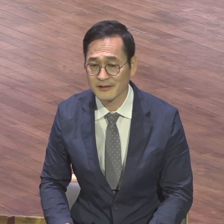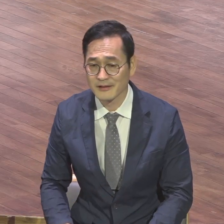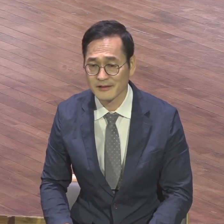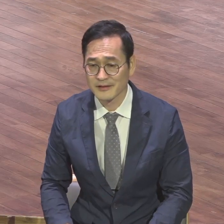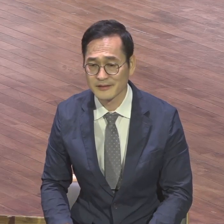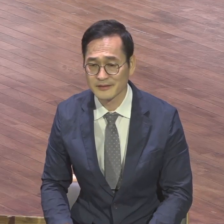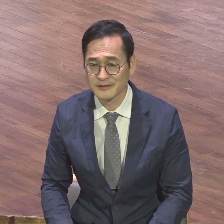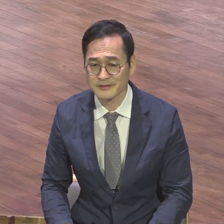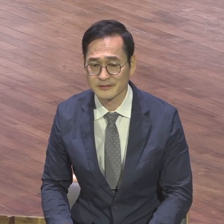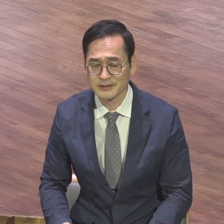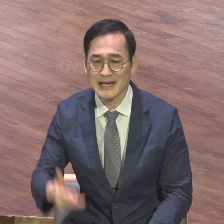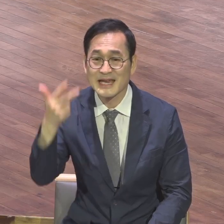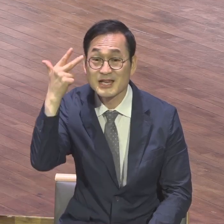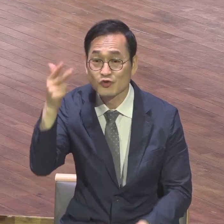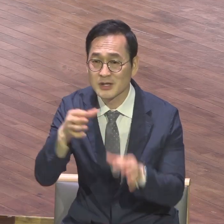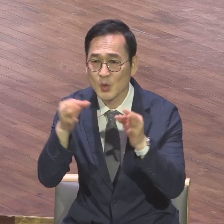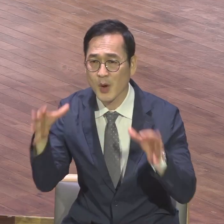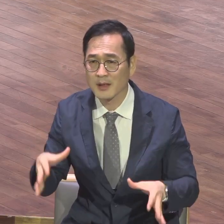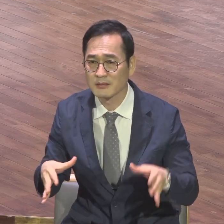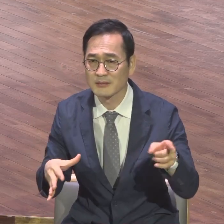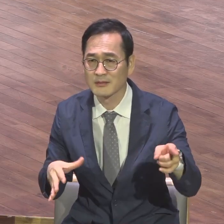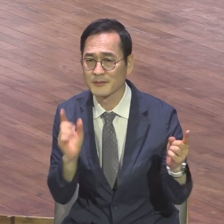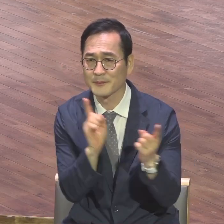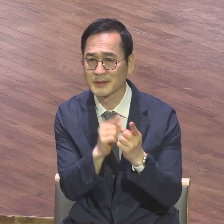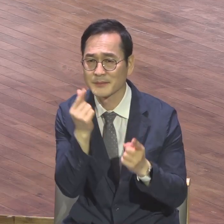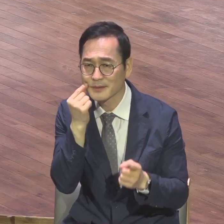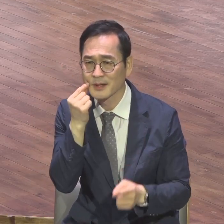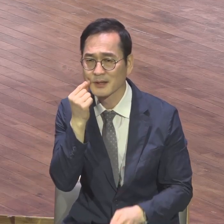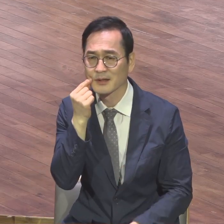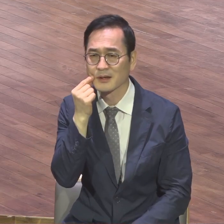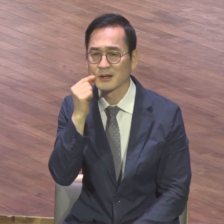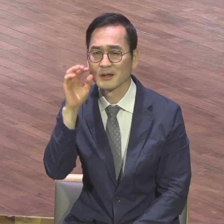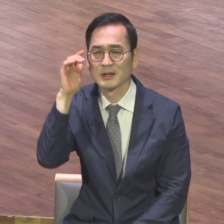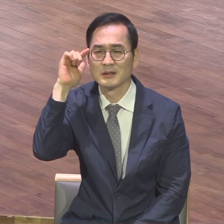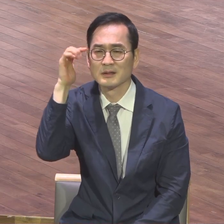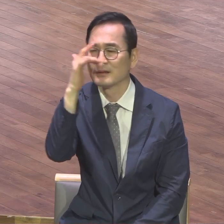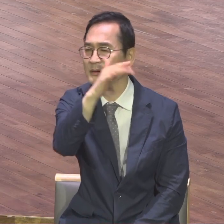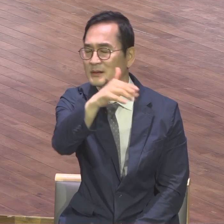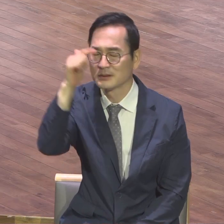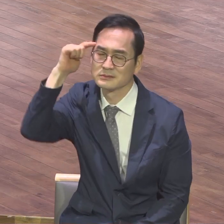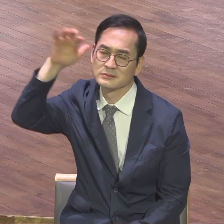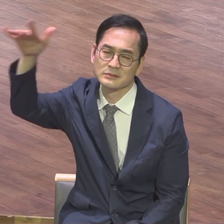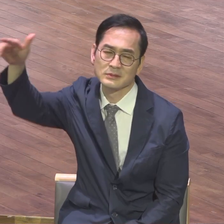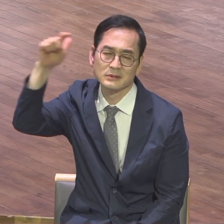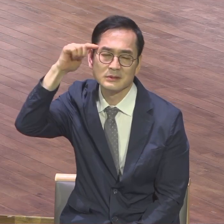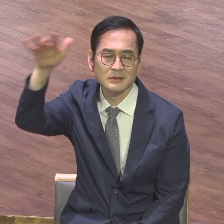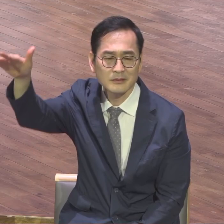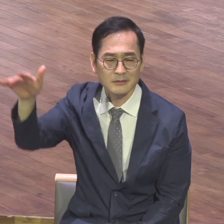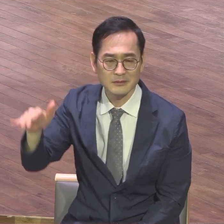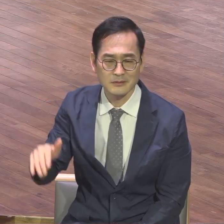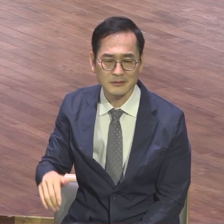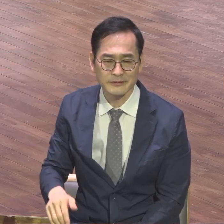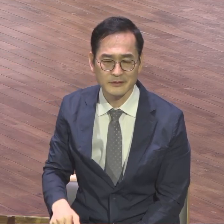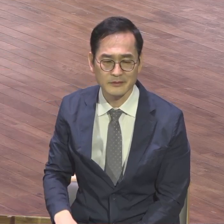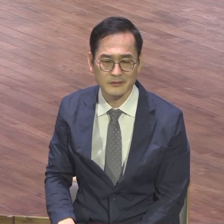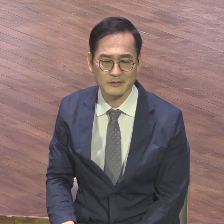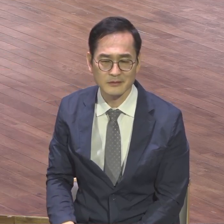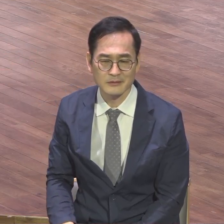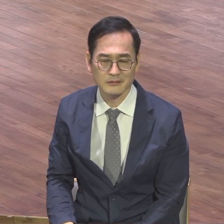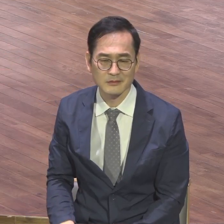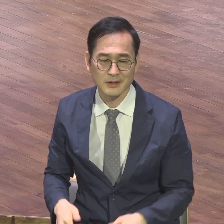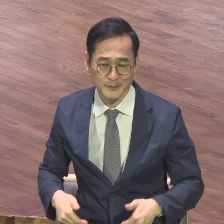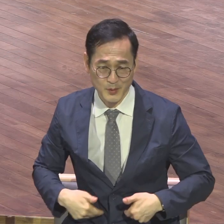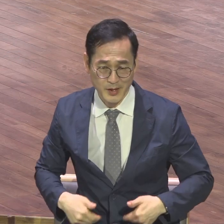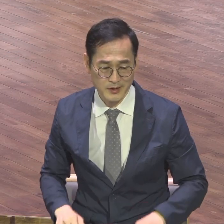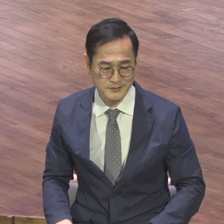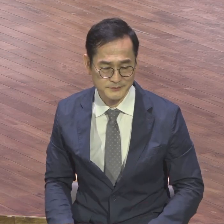일주일에 한 번 이상 안 보면 보고 싶어. 우리 상임위원들 이렇게 매주 그렇게 기본적으로 핵심